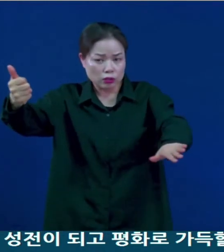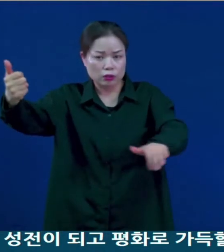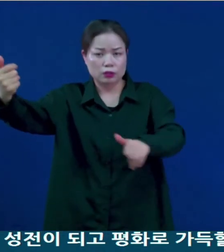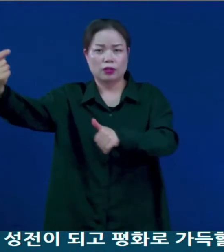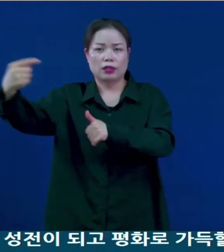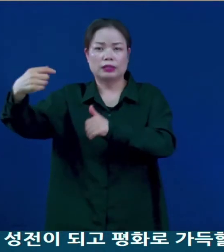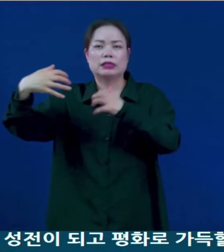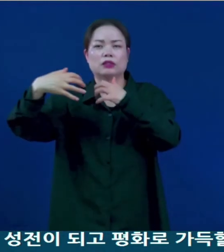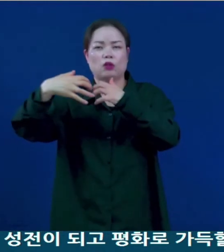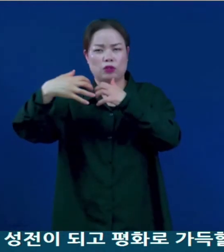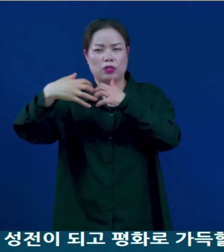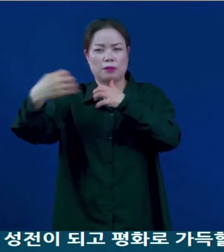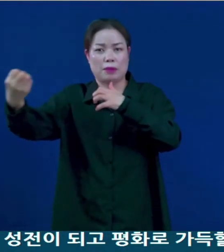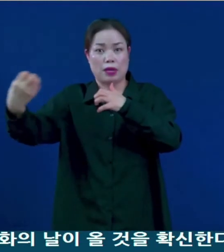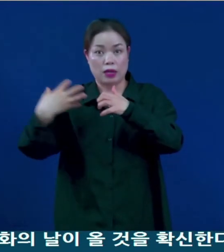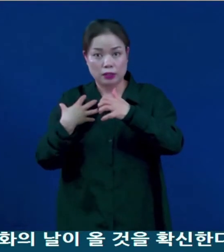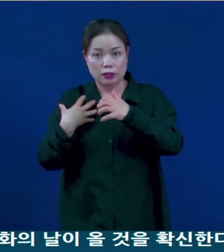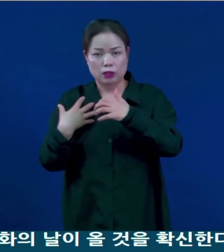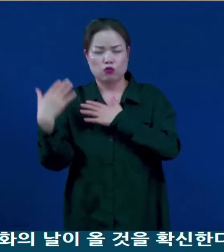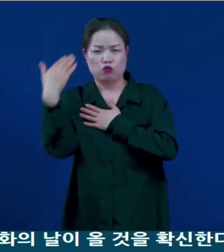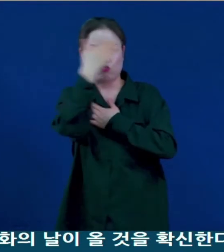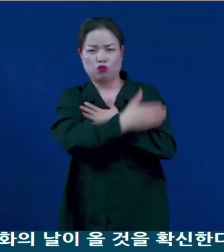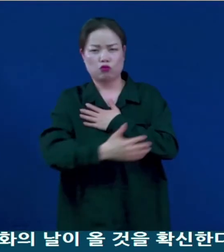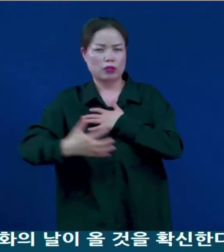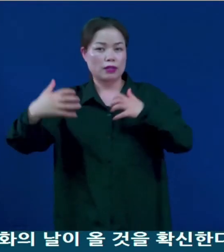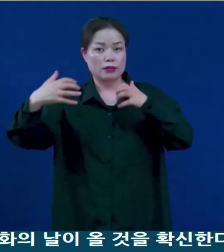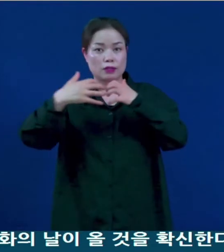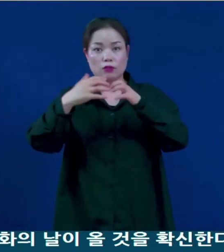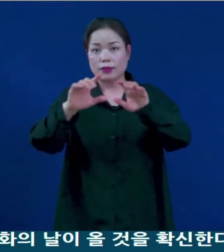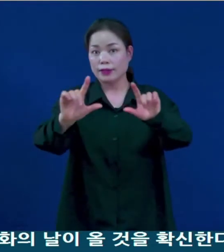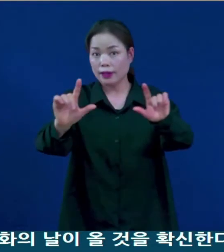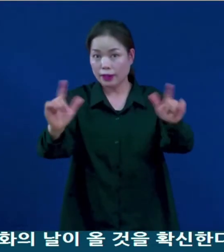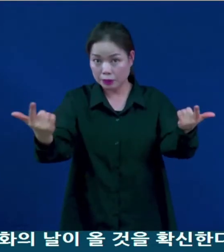하시는 전쟁은 육체의 전쟁이 아닙니다.